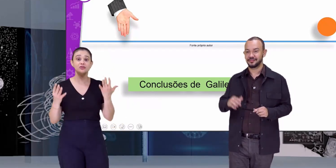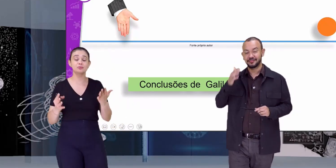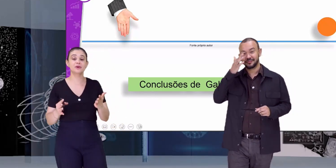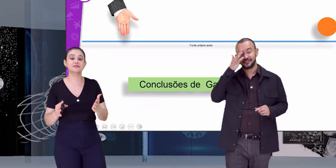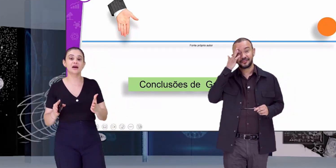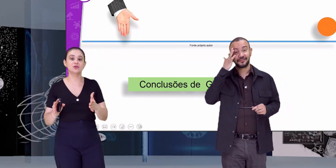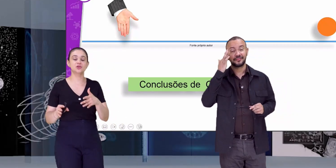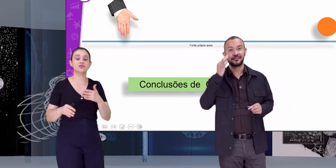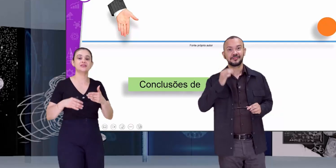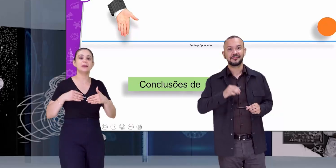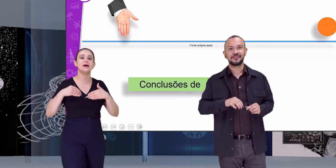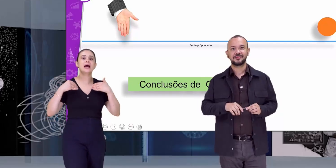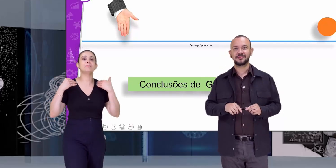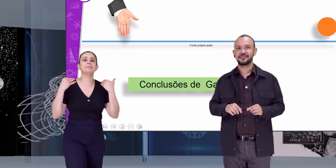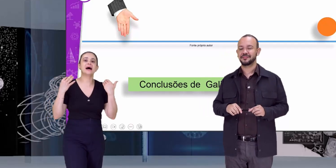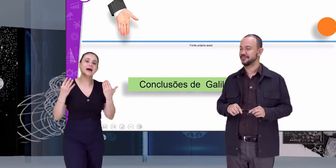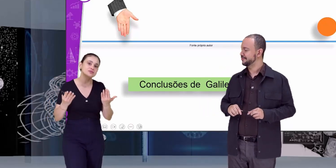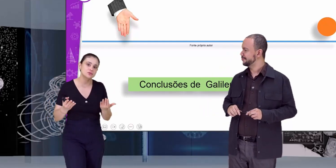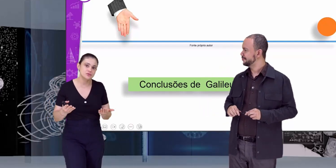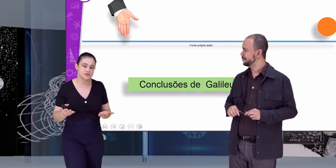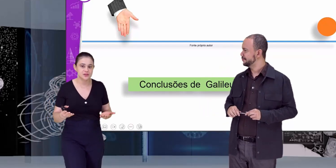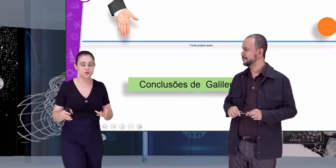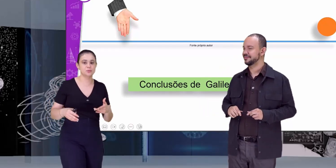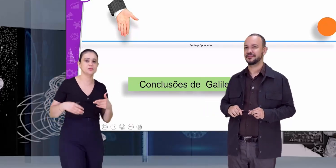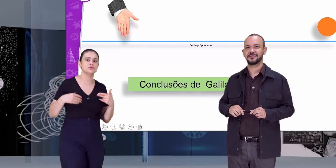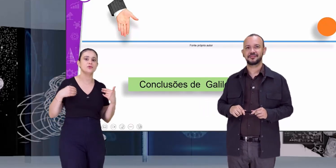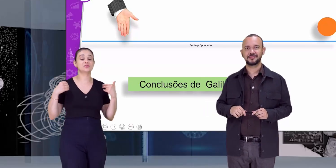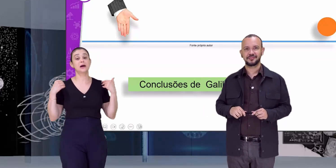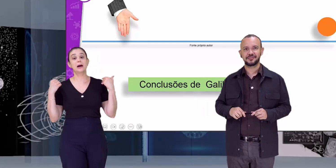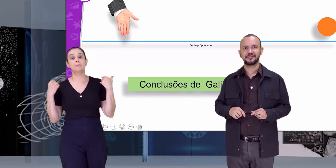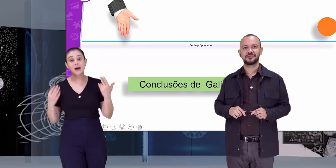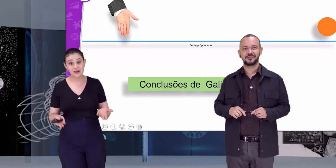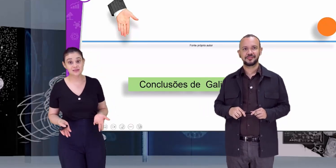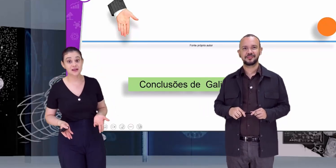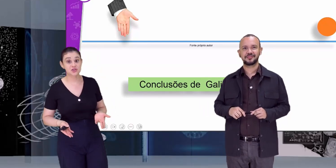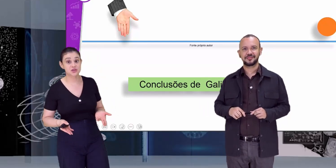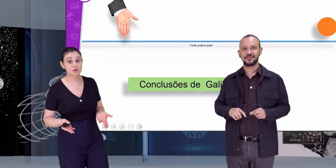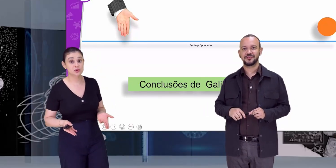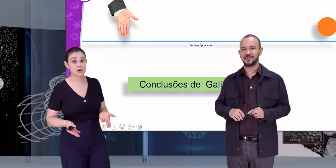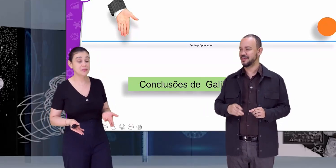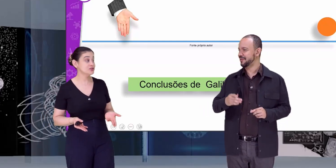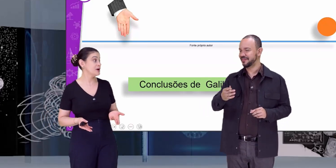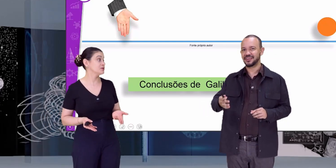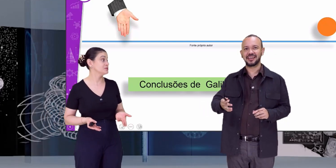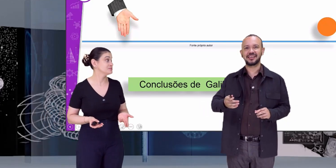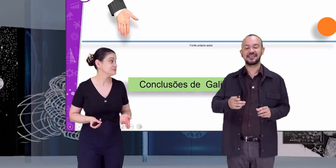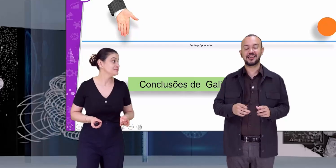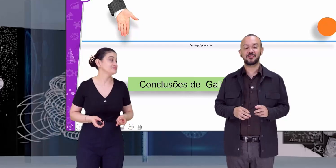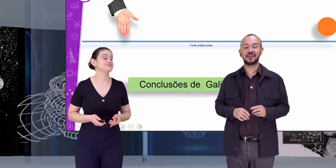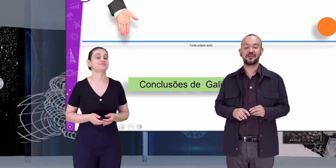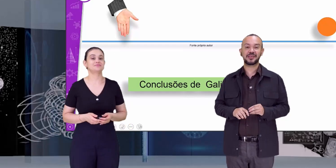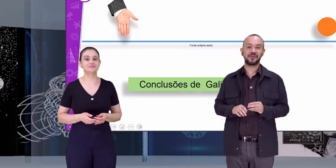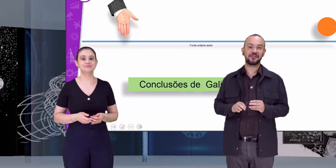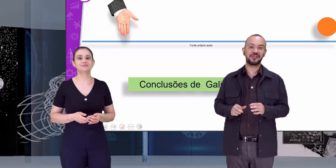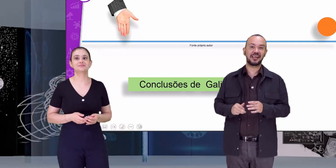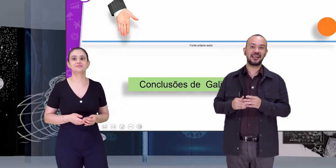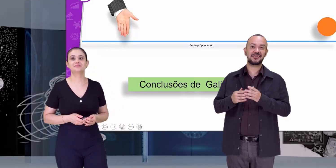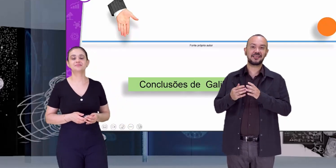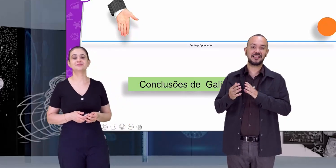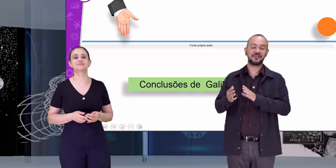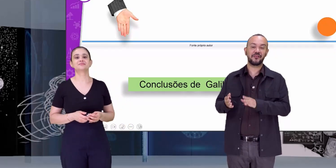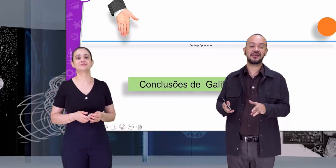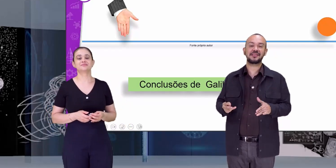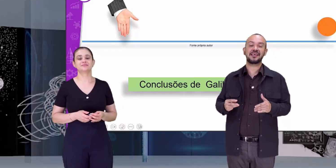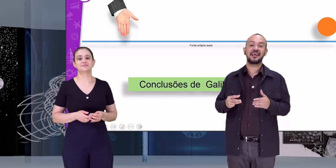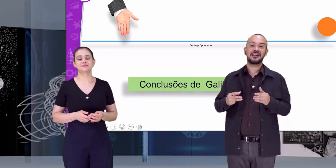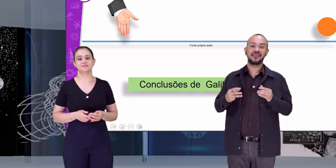em próximas aulas a gente vai trabalhar mais com vocês os tipos de força, mais leis de Newton, não é mesmo, Maicon? Né? Exatamente, vamos aprofundar